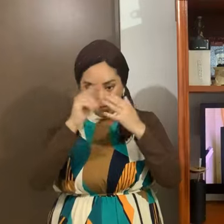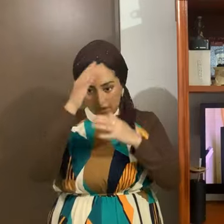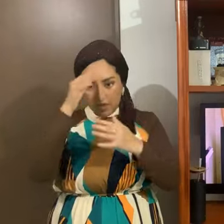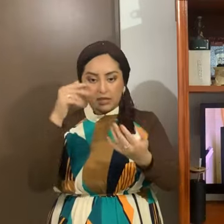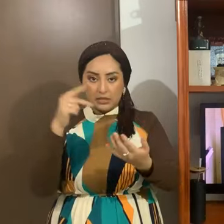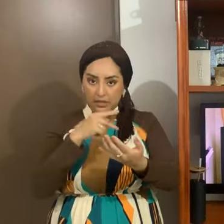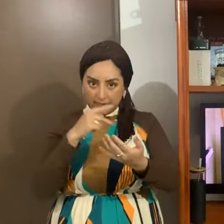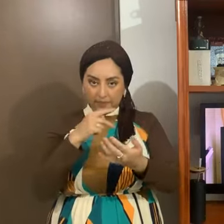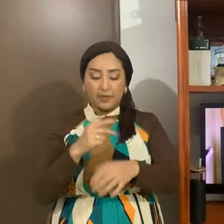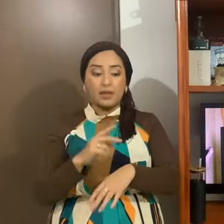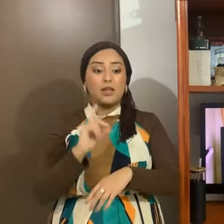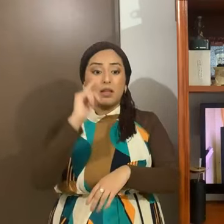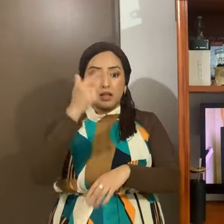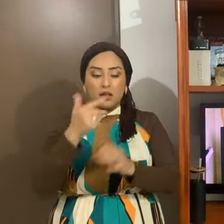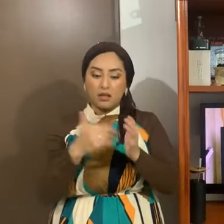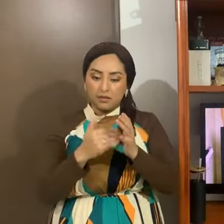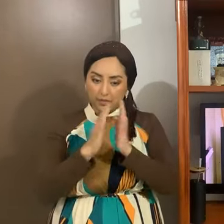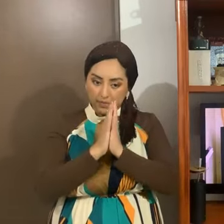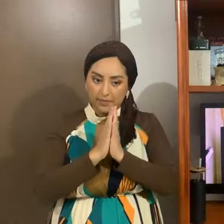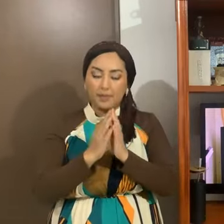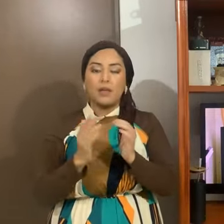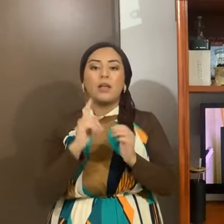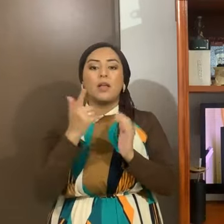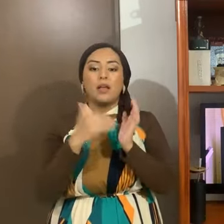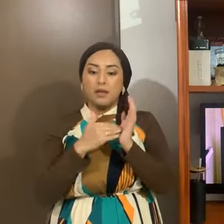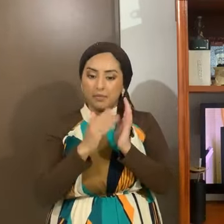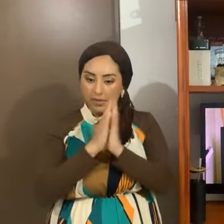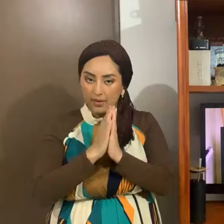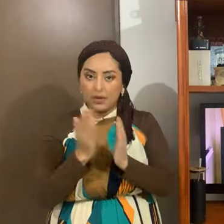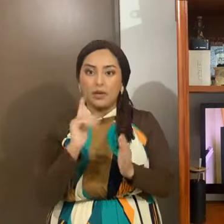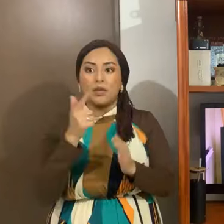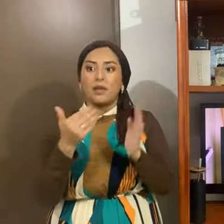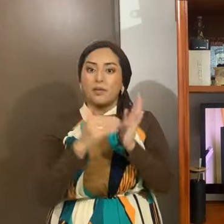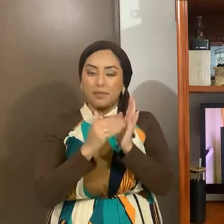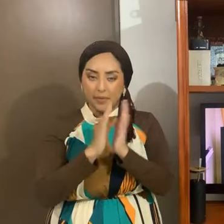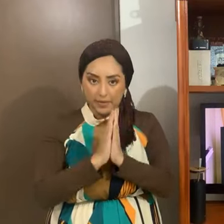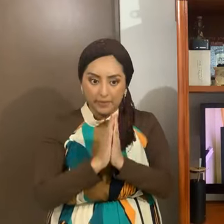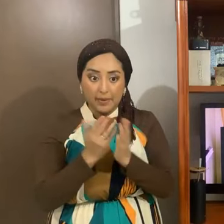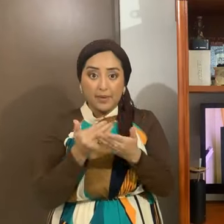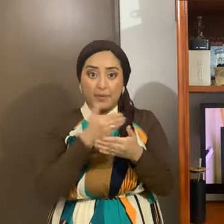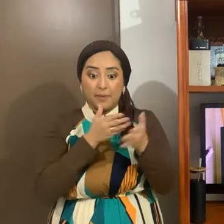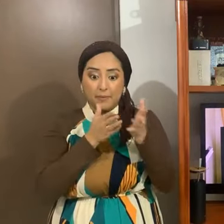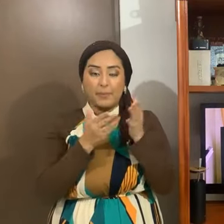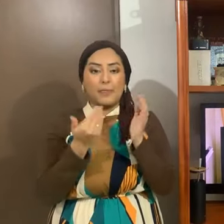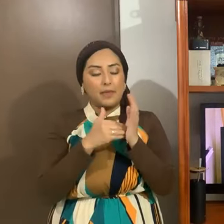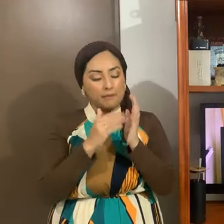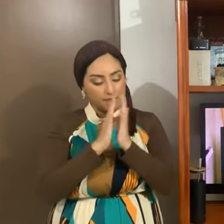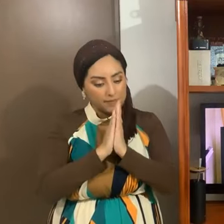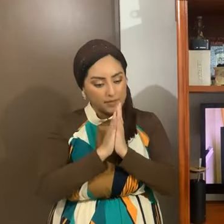un salmo. Y después otra oración, y después otra oración, y después otra oración. Y antes de hacer el ministerio,